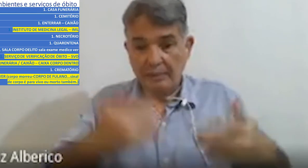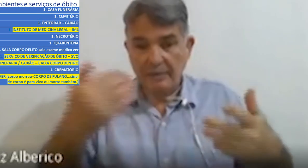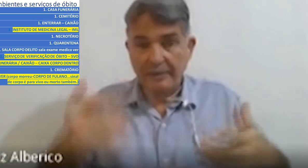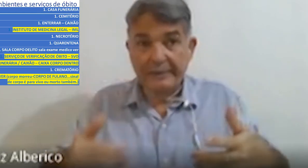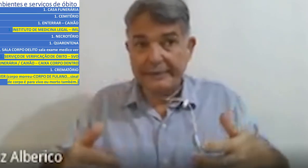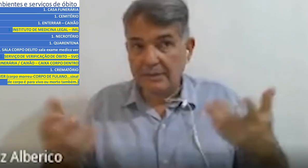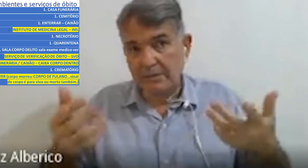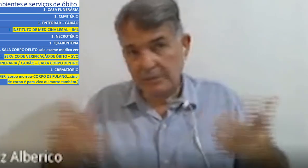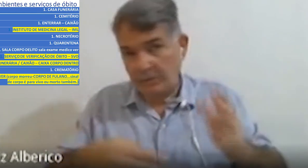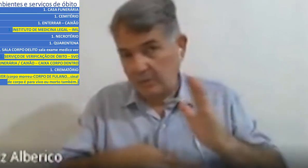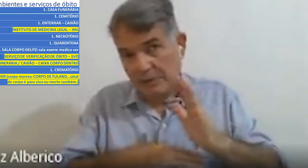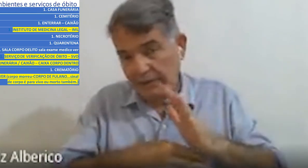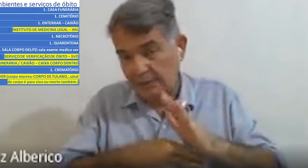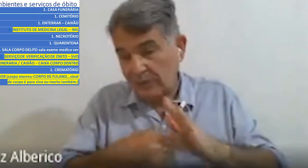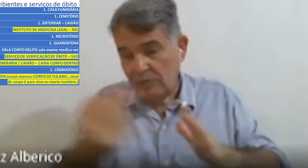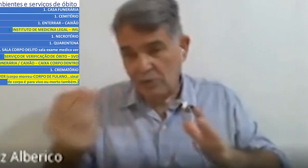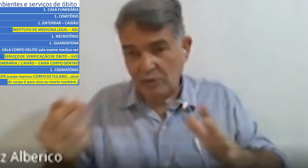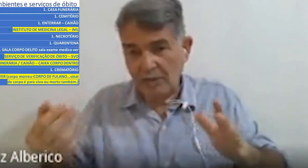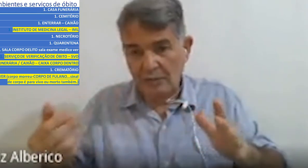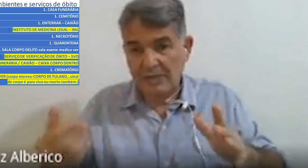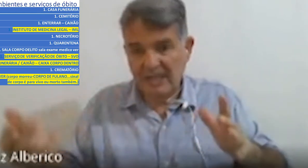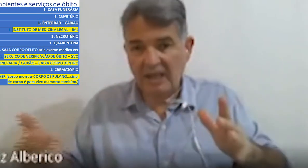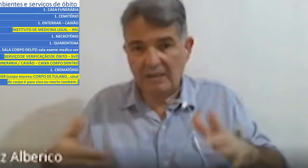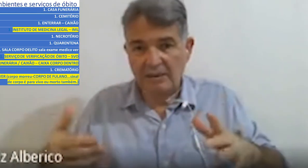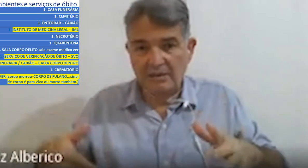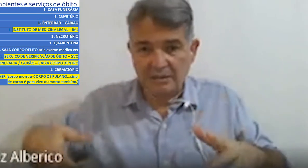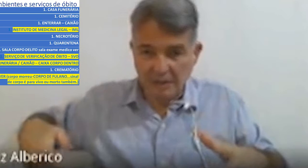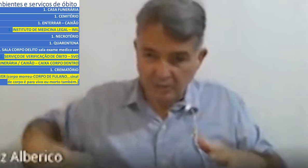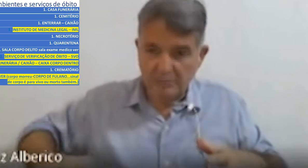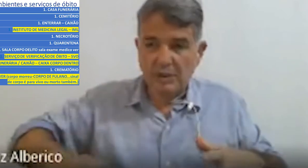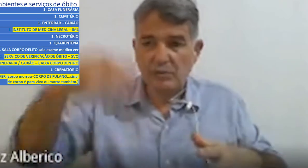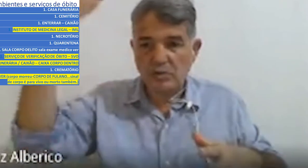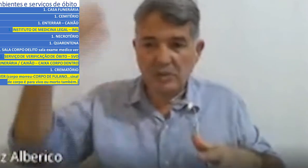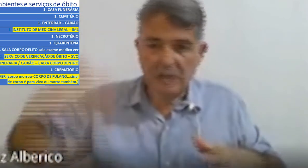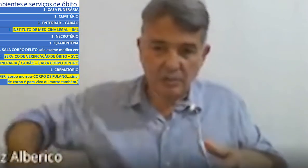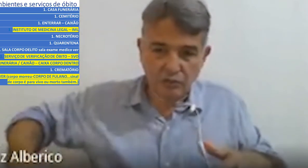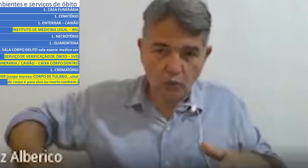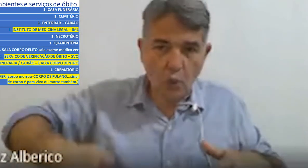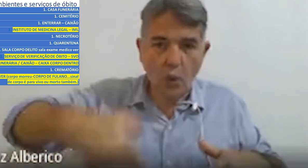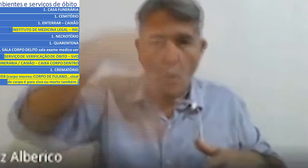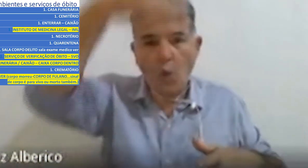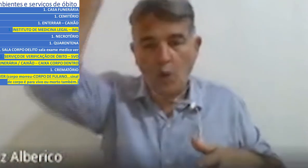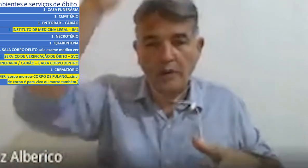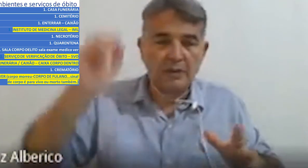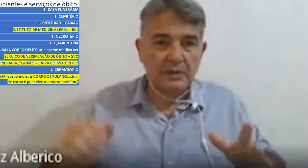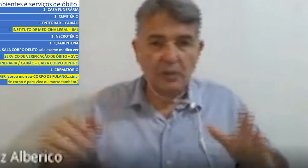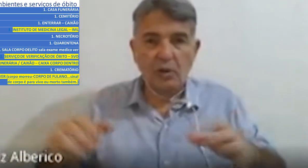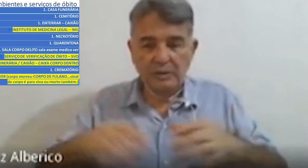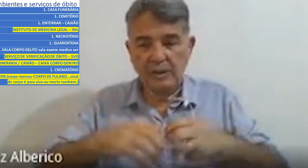abre. Na realidade, não é nem um bisturi, né? É uma serra. É um disco de serra que corta